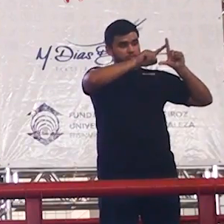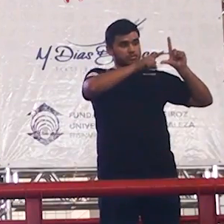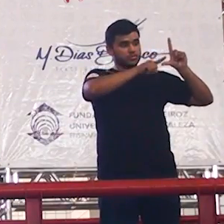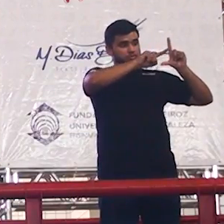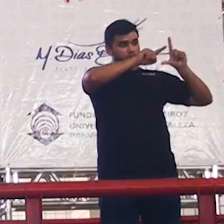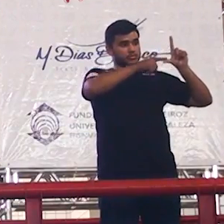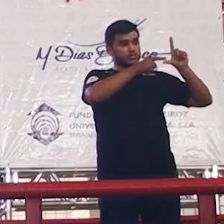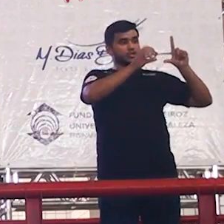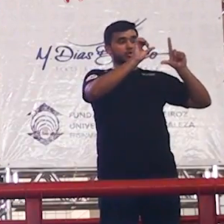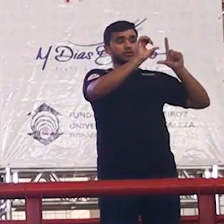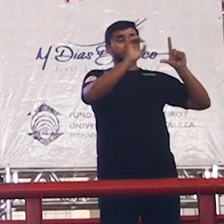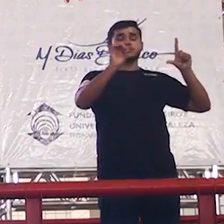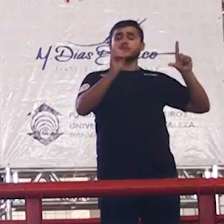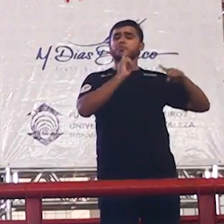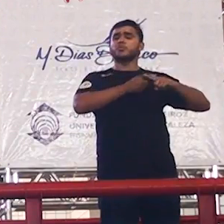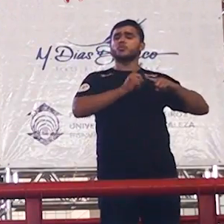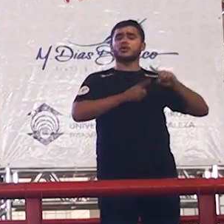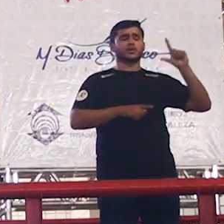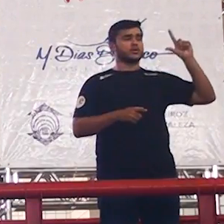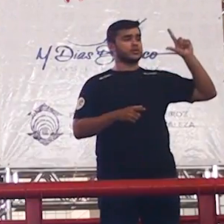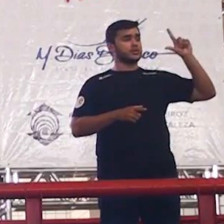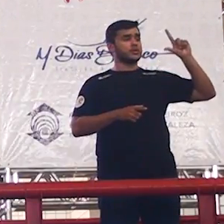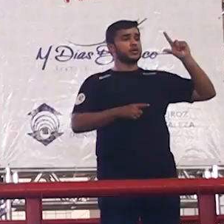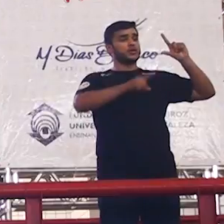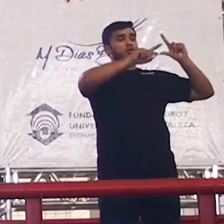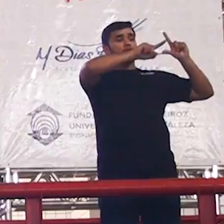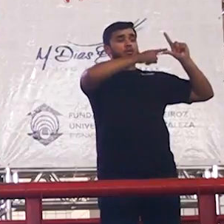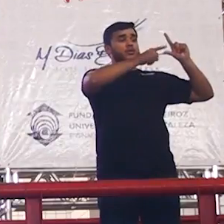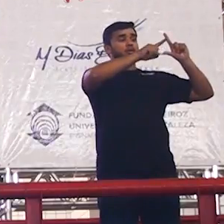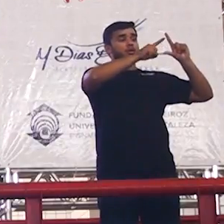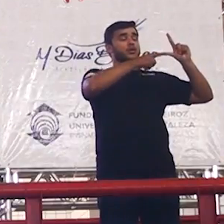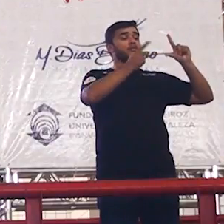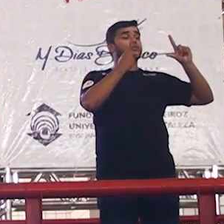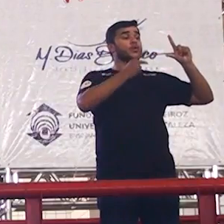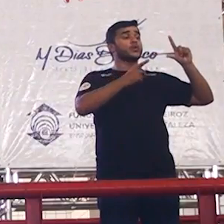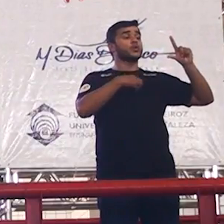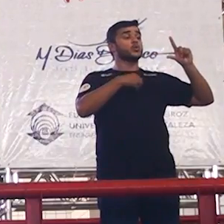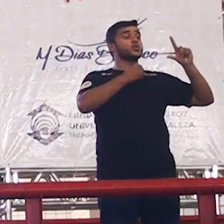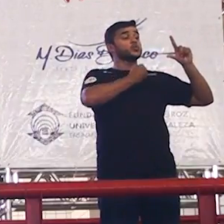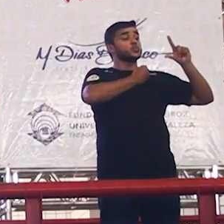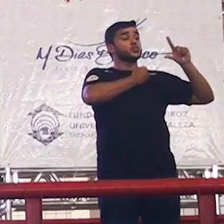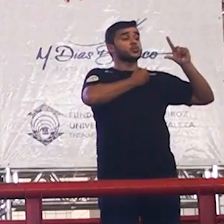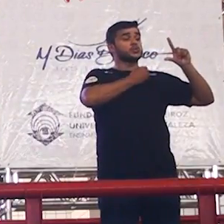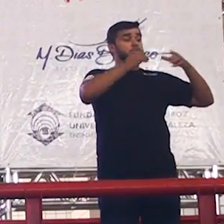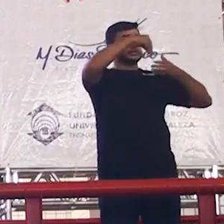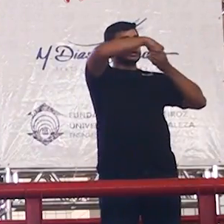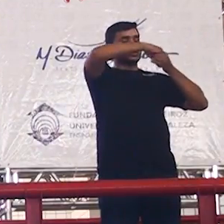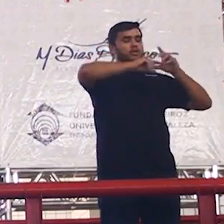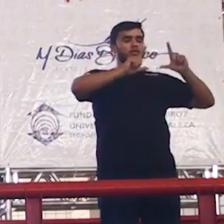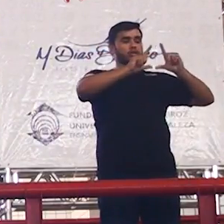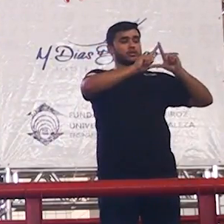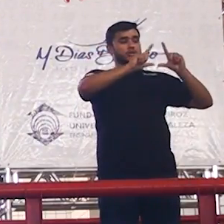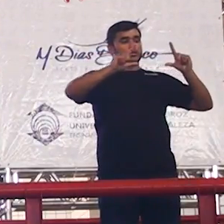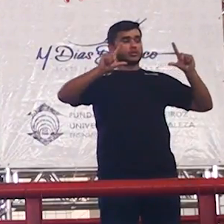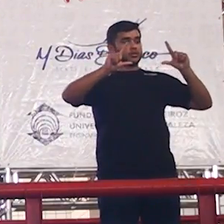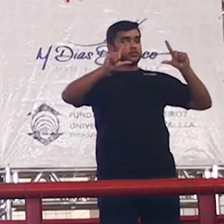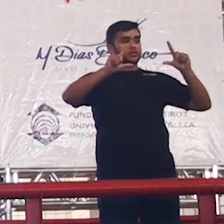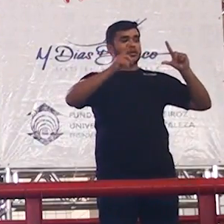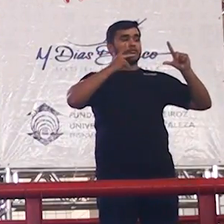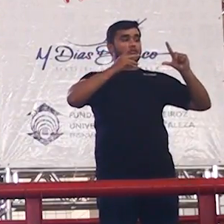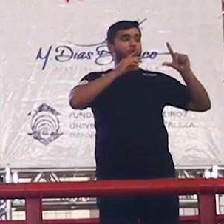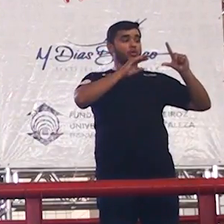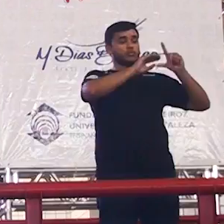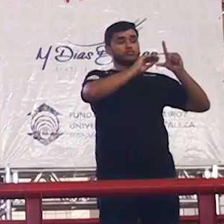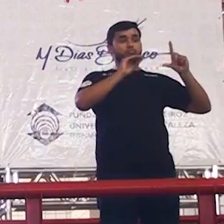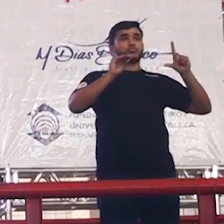Professor, mas por que que o ângulo vale 60? Porque a soma dos ângulos internos de qualquer triângulo é igual a